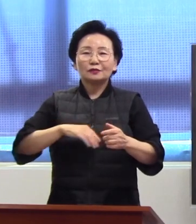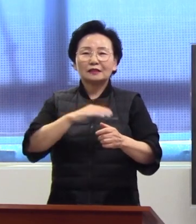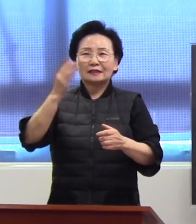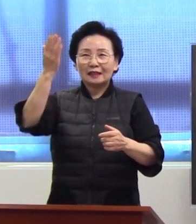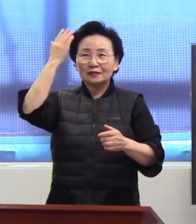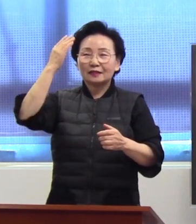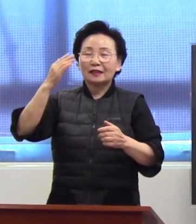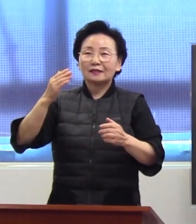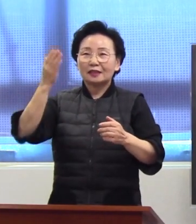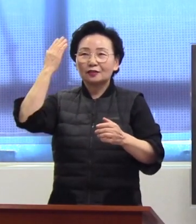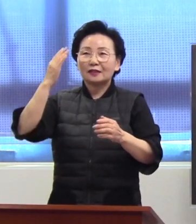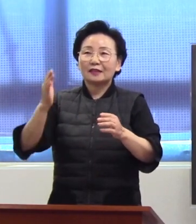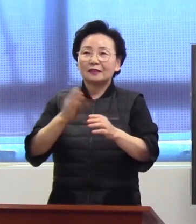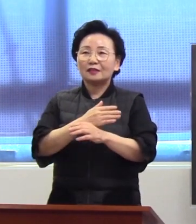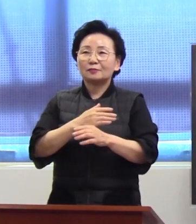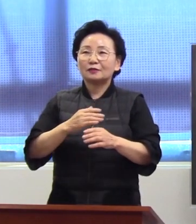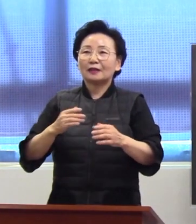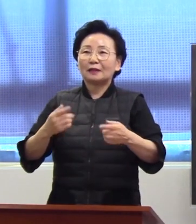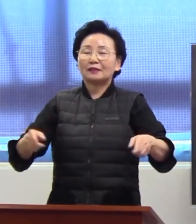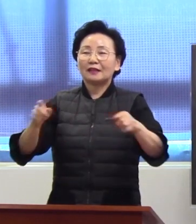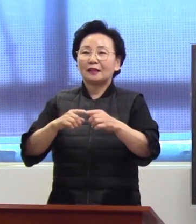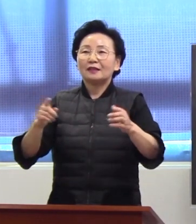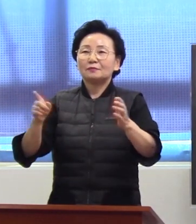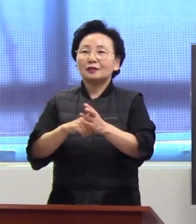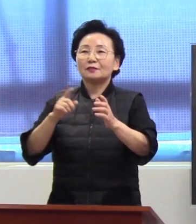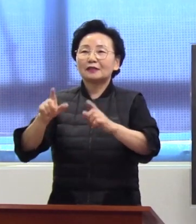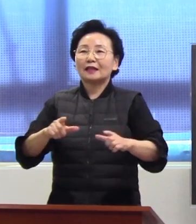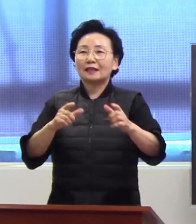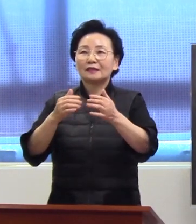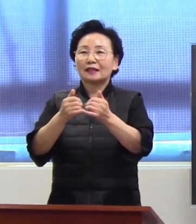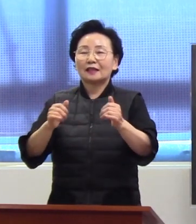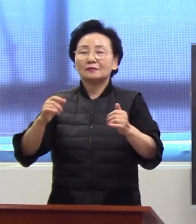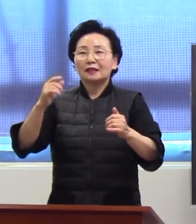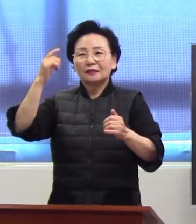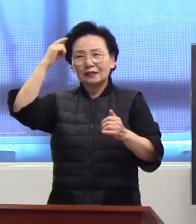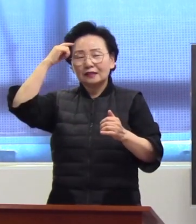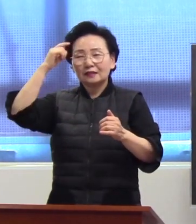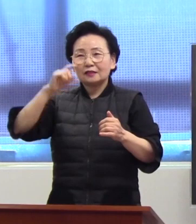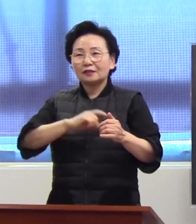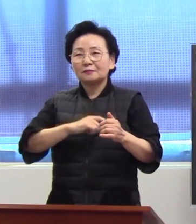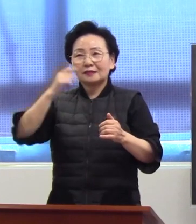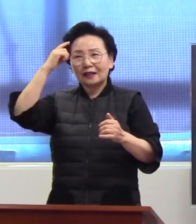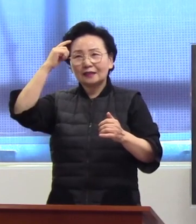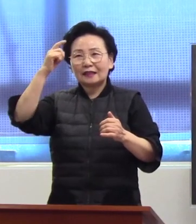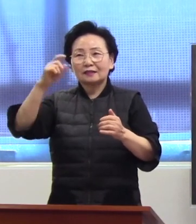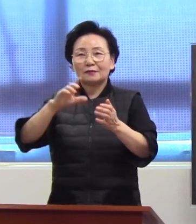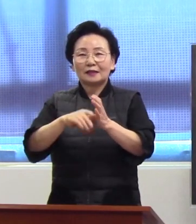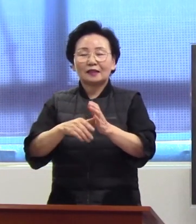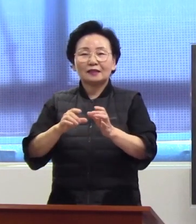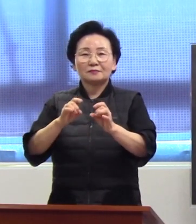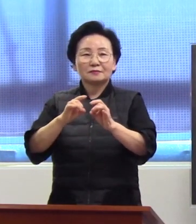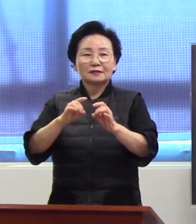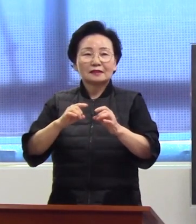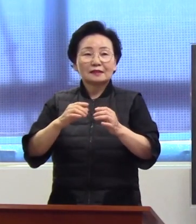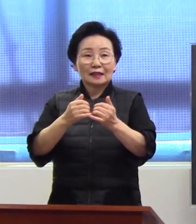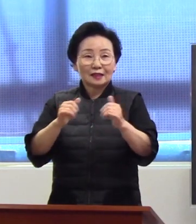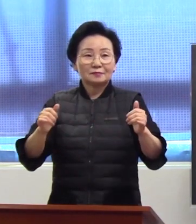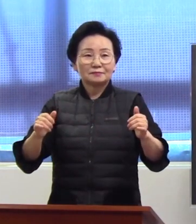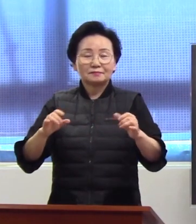우리 예전부터 함께 믿음 생활한 사람 이름 생각날 때마다